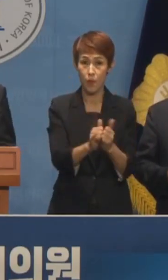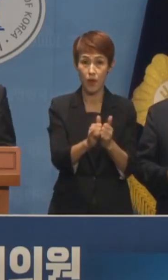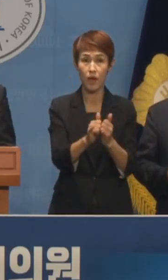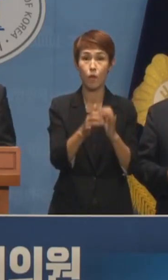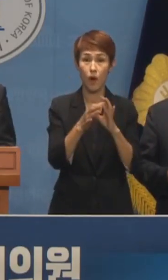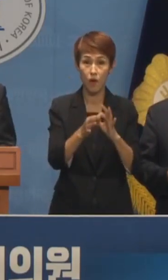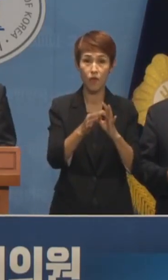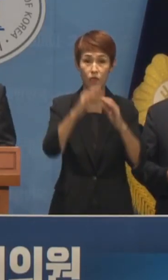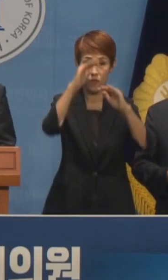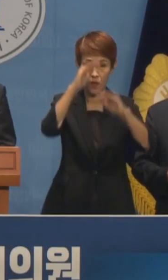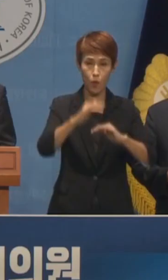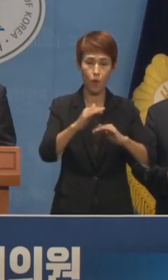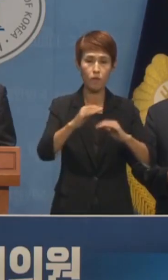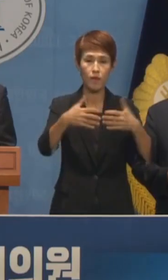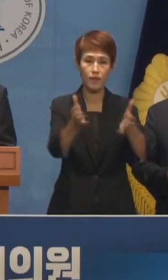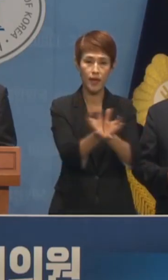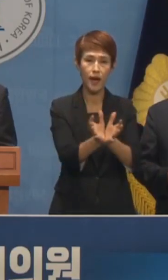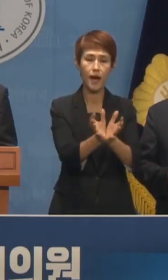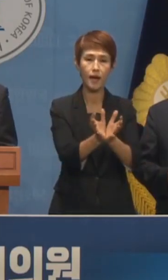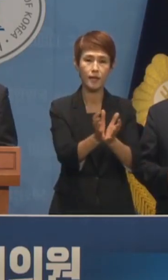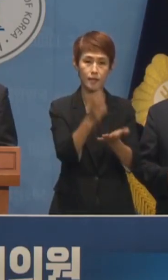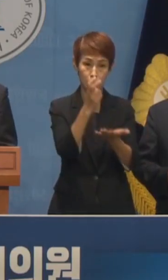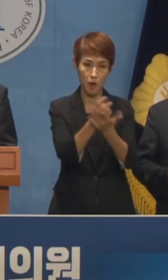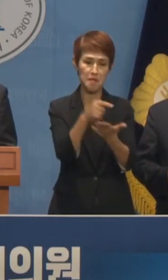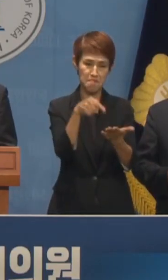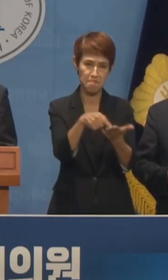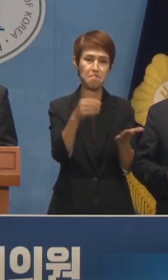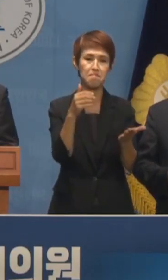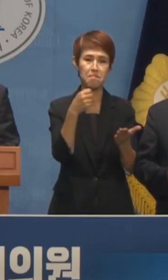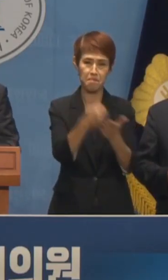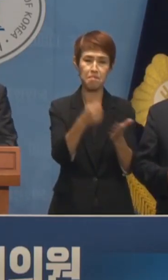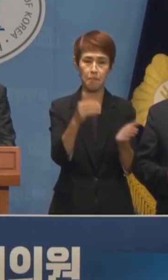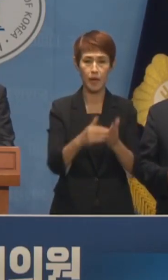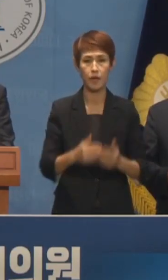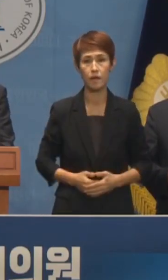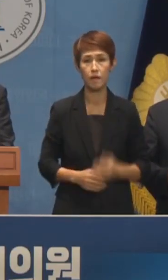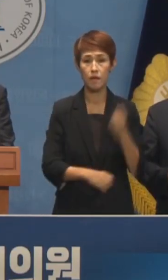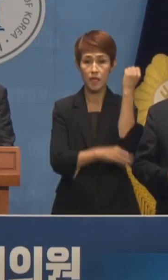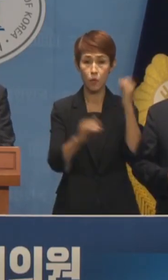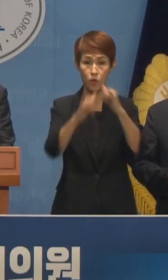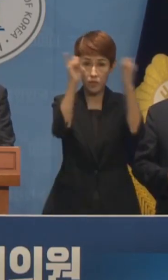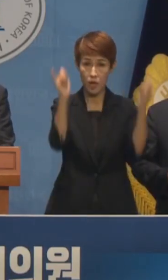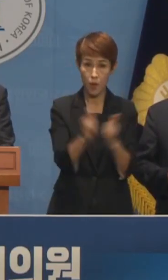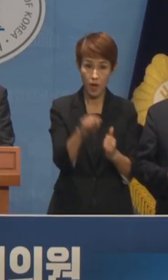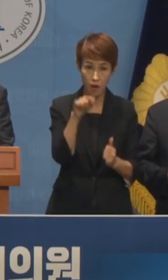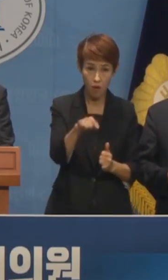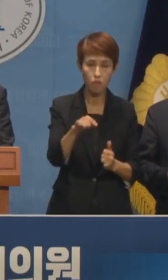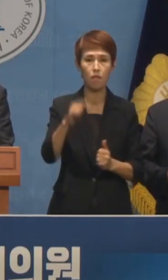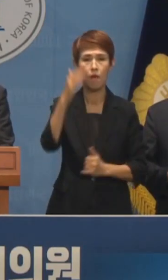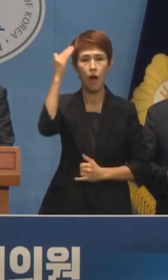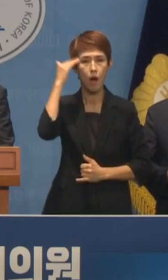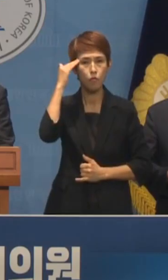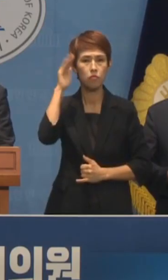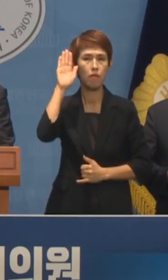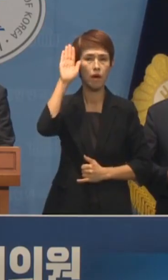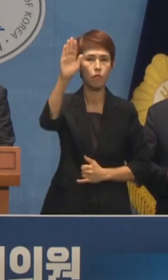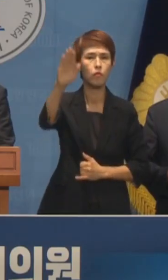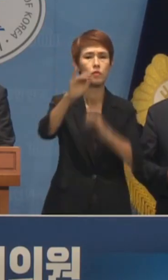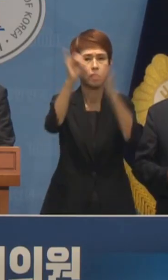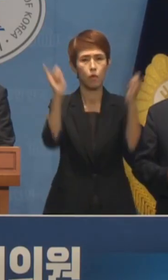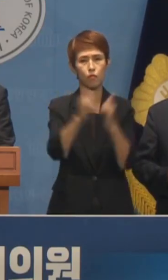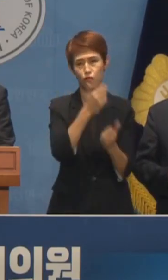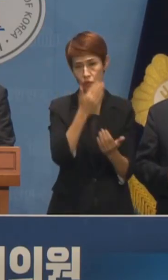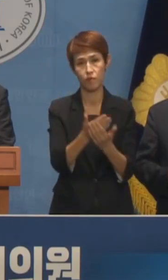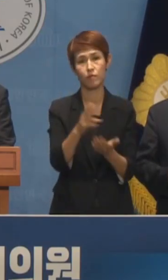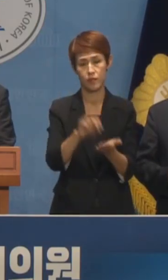채택했습니다. 기본사회는 이제 우리 사회가 나아가야 할 새로운 방향이자 미래입니다. 사회적 경제는